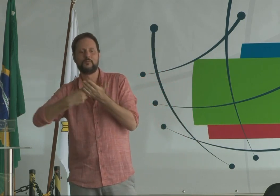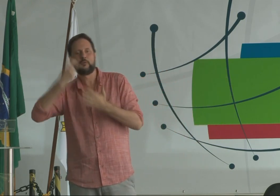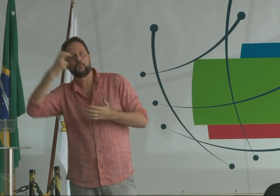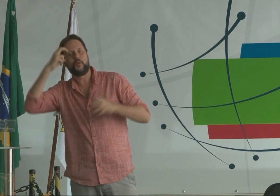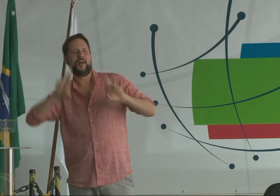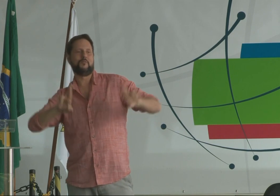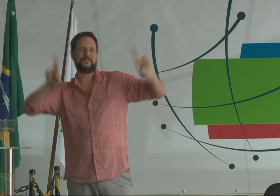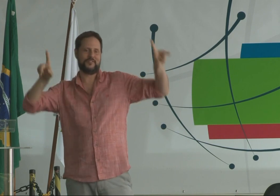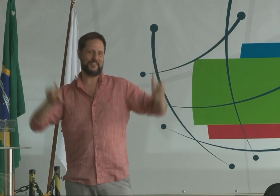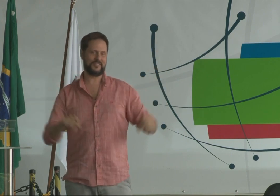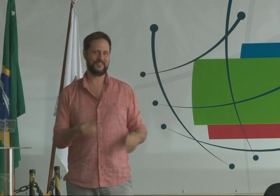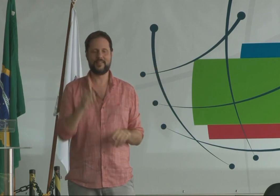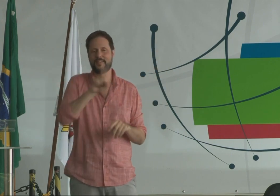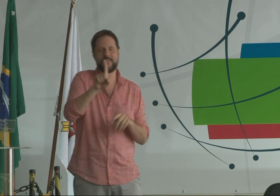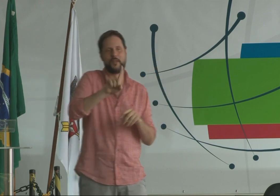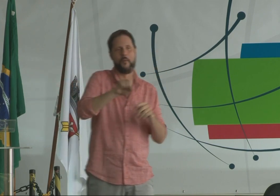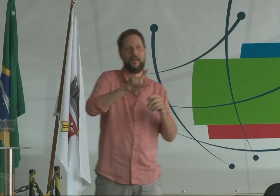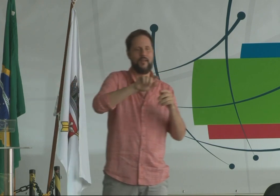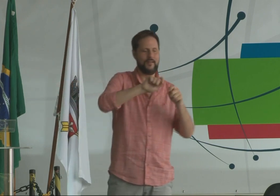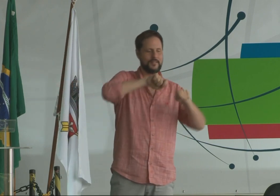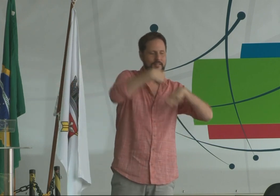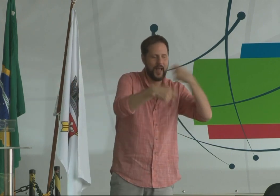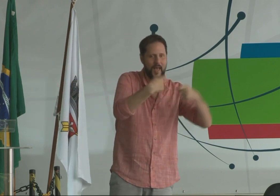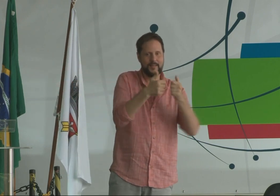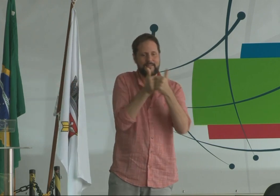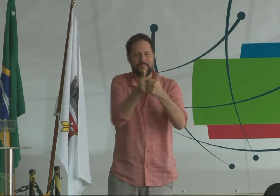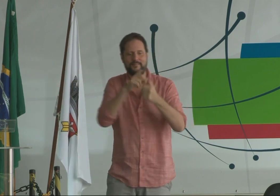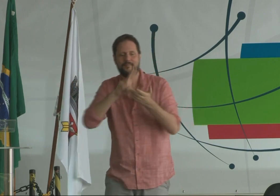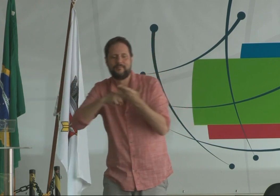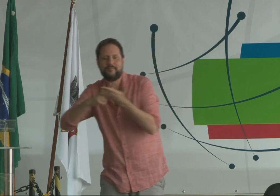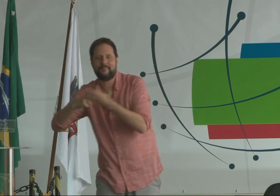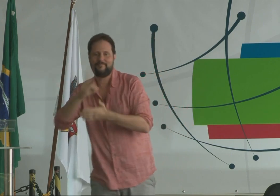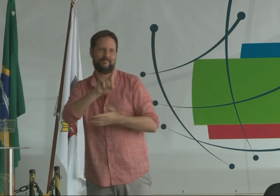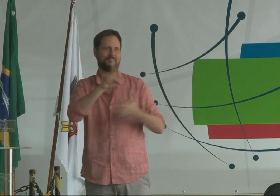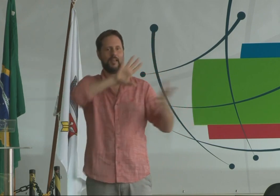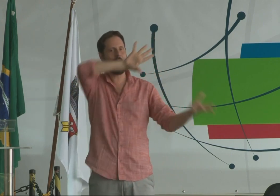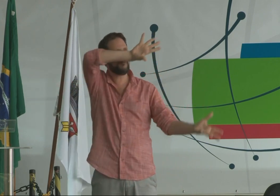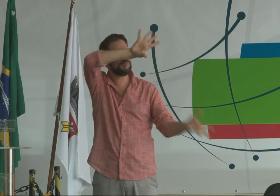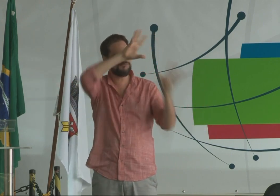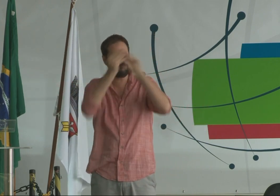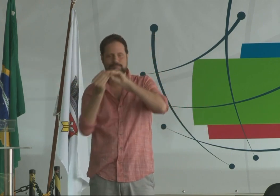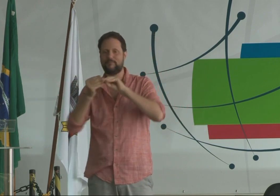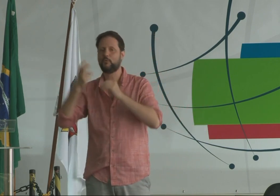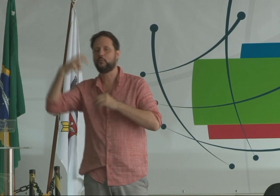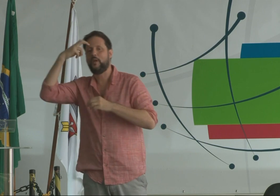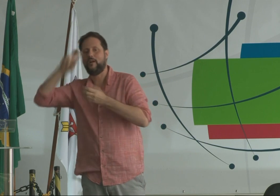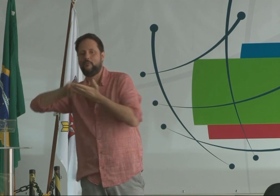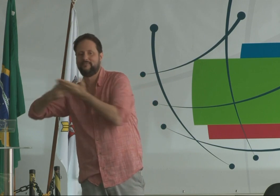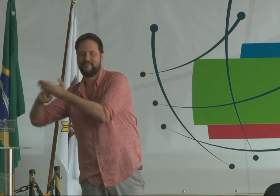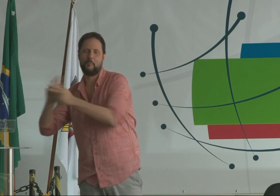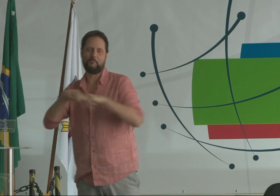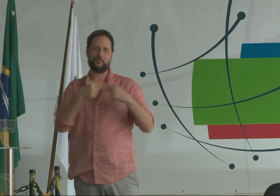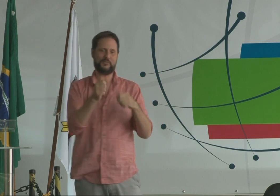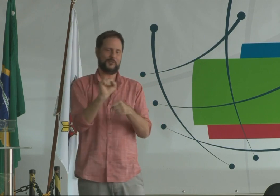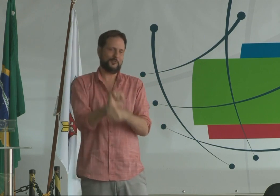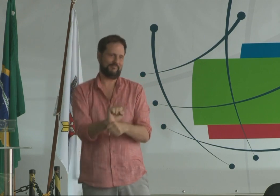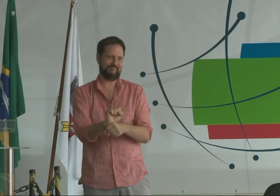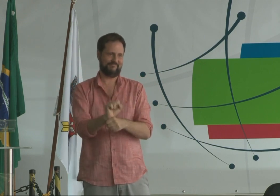português, às vezes, eu mando muito mais palavras para fazer a introdução, para fazer essa relação com os sinais, sintetizar a ideia da